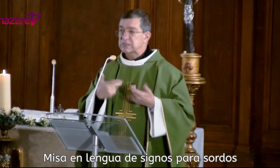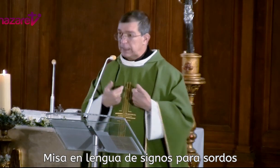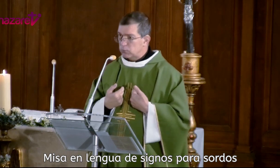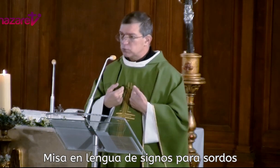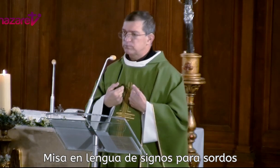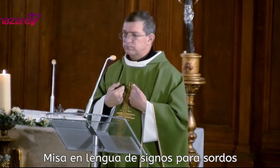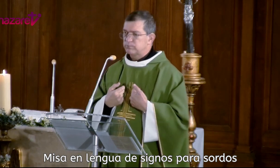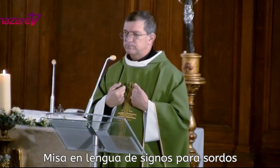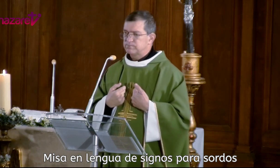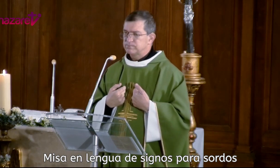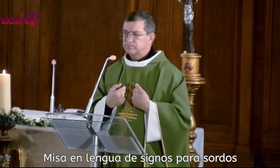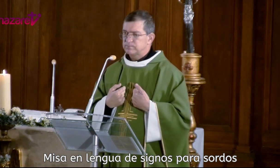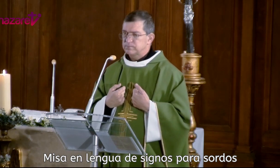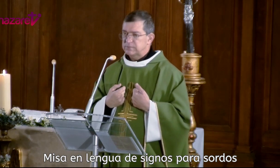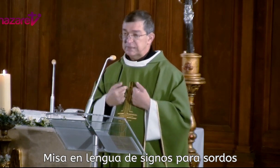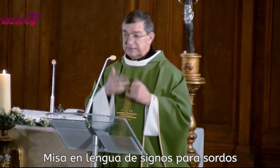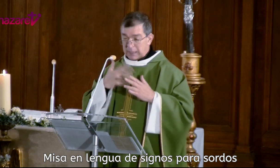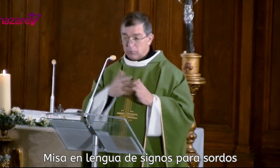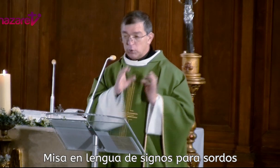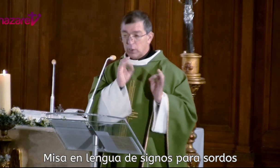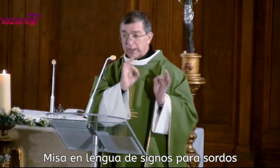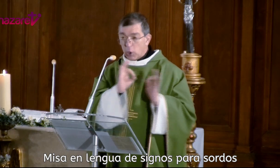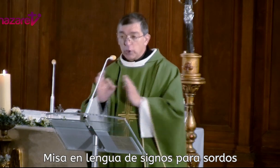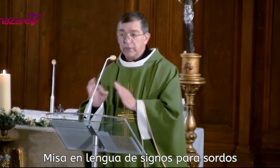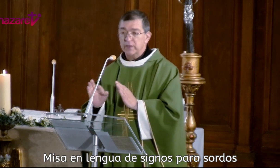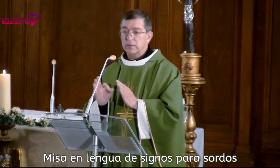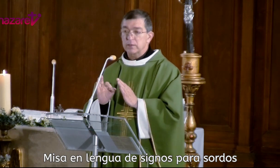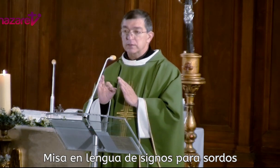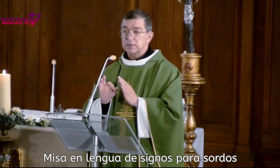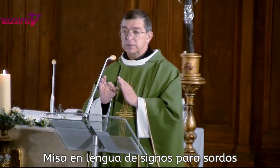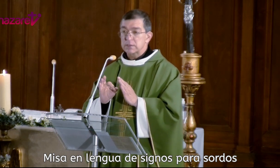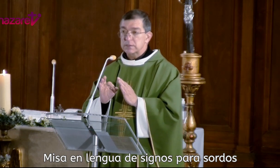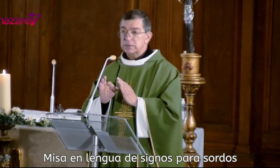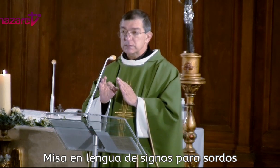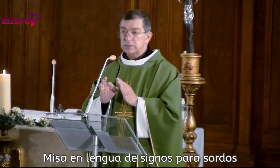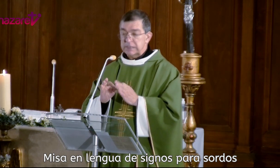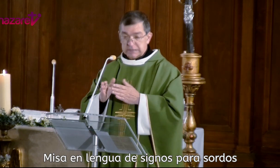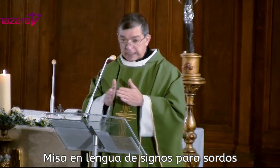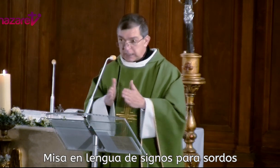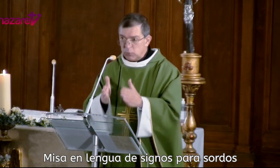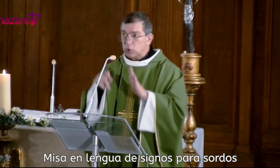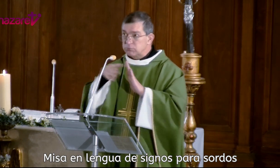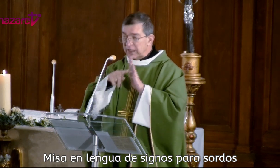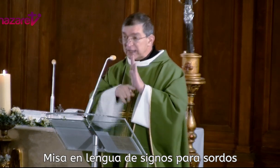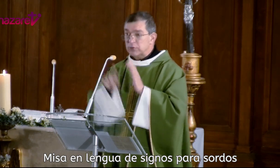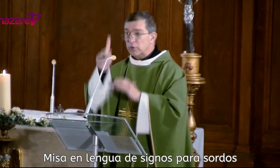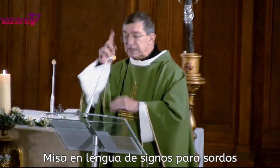estamos? ¿Estamos en orden? ¿Seguimos los mandatos del